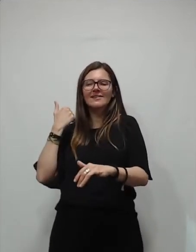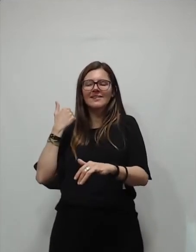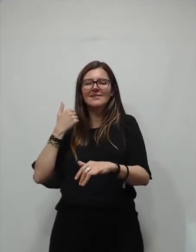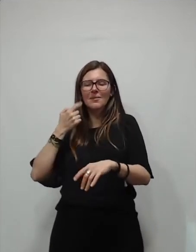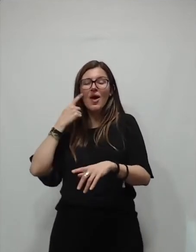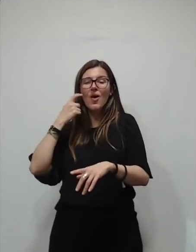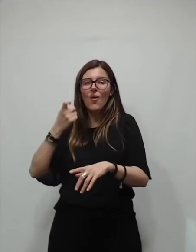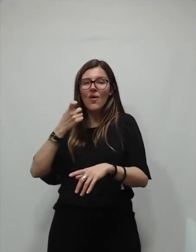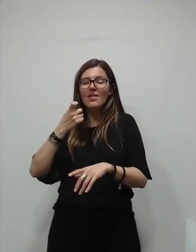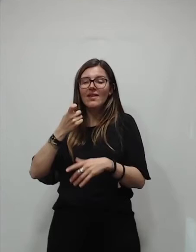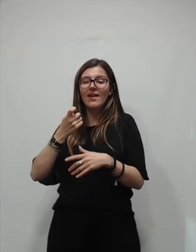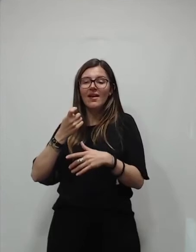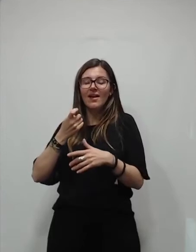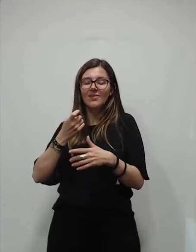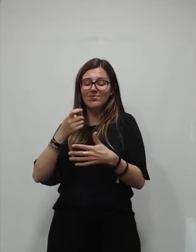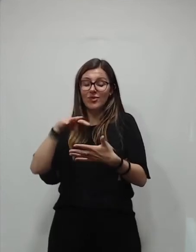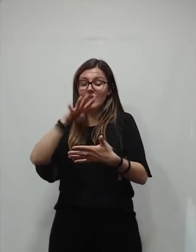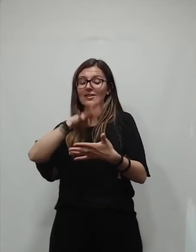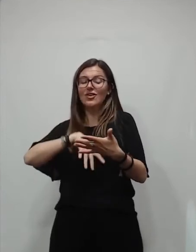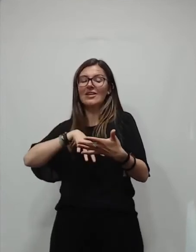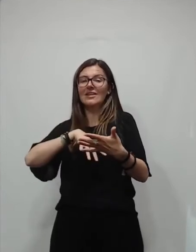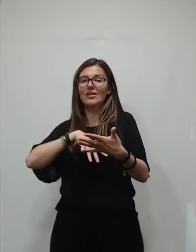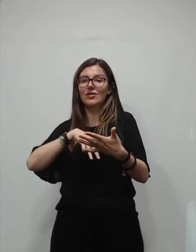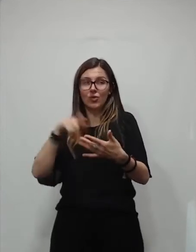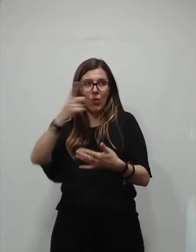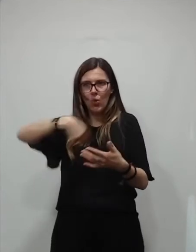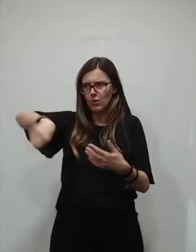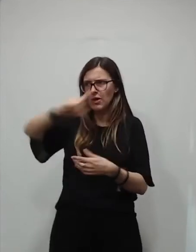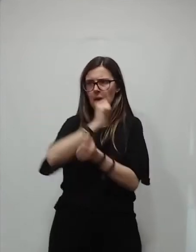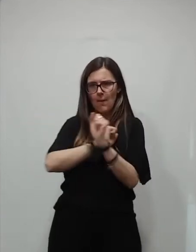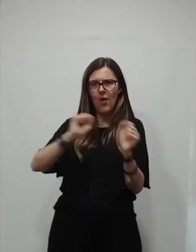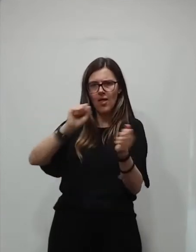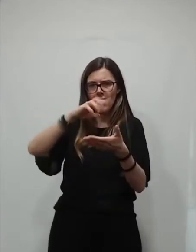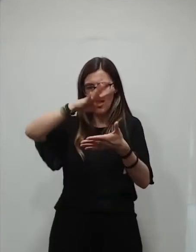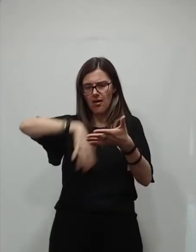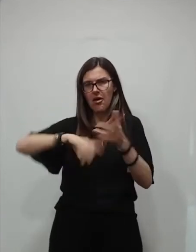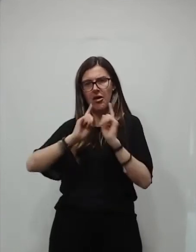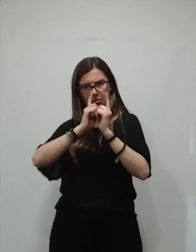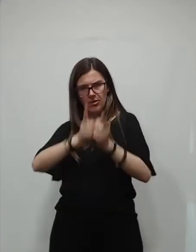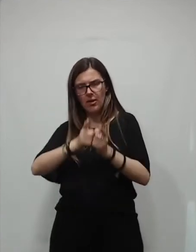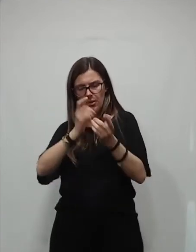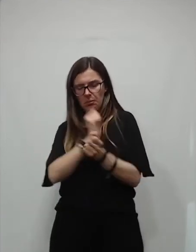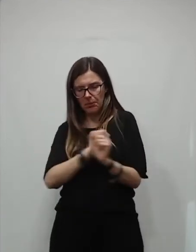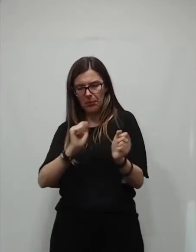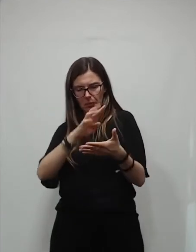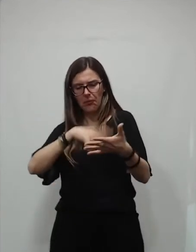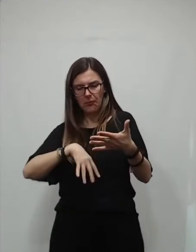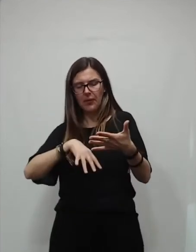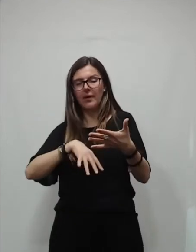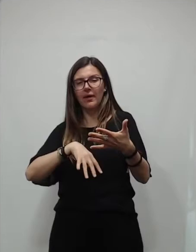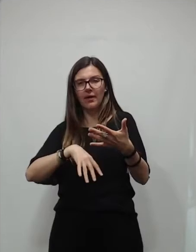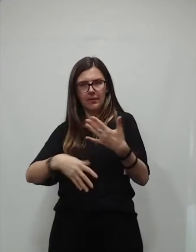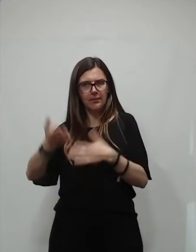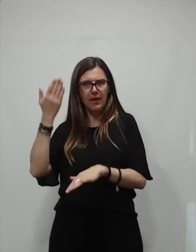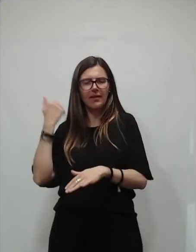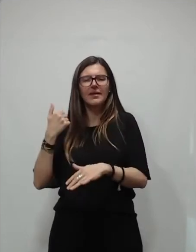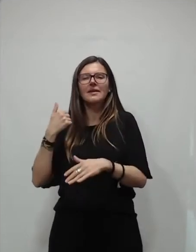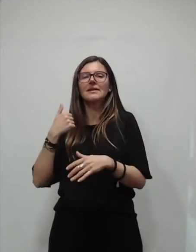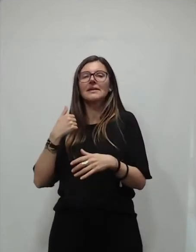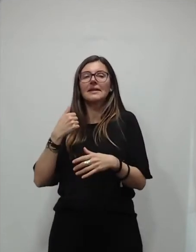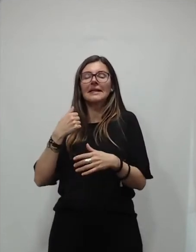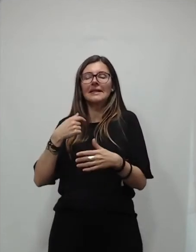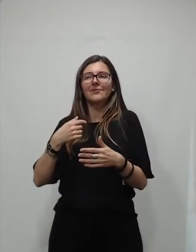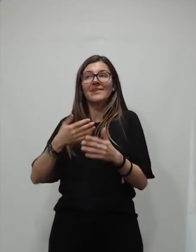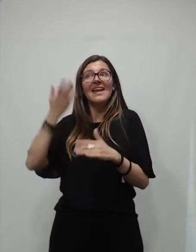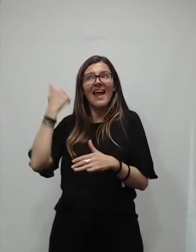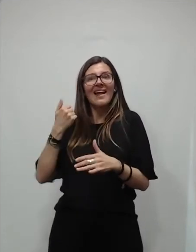curativa sin fin? Pueden leer la exposición de motivos de Violeta Goyena. En la comprensión que había en ese momento